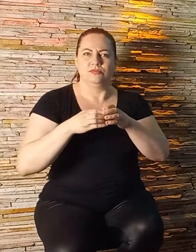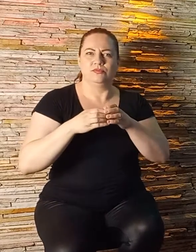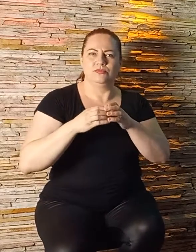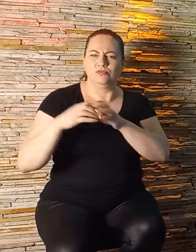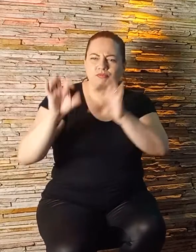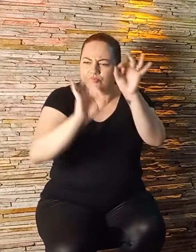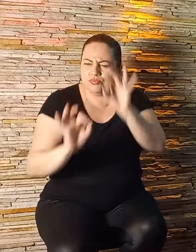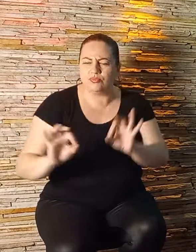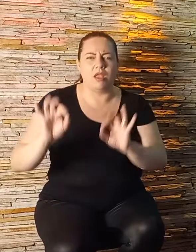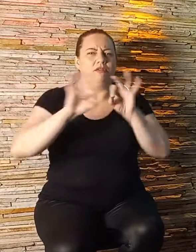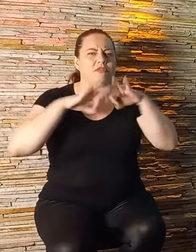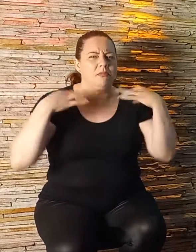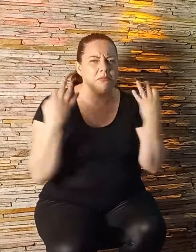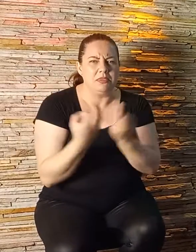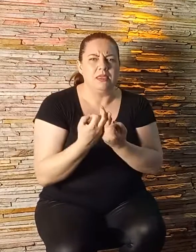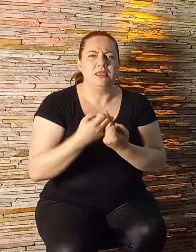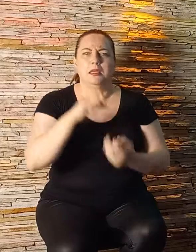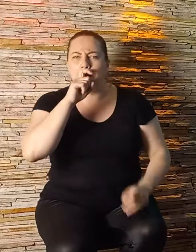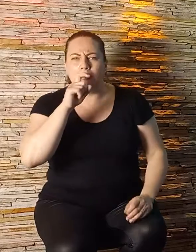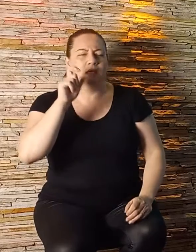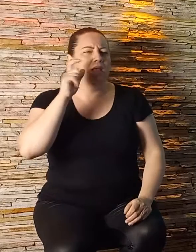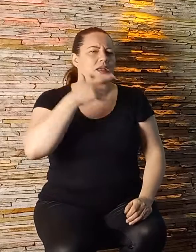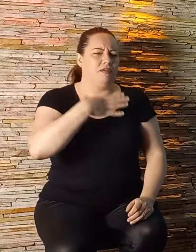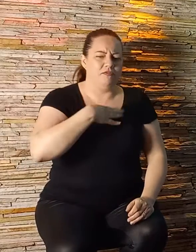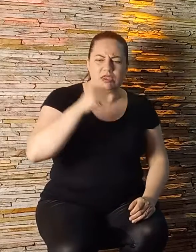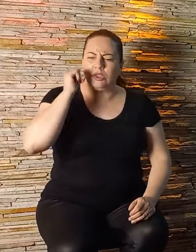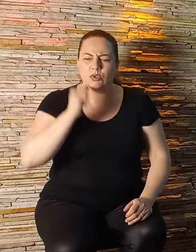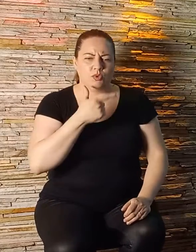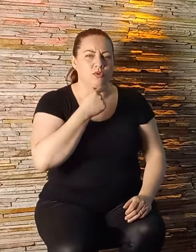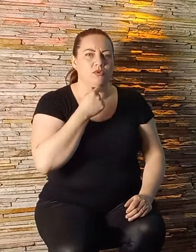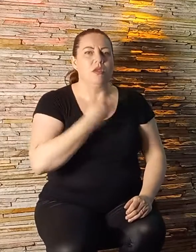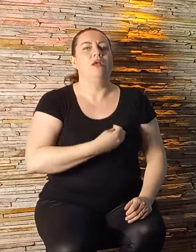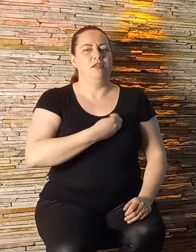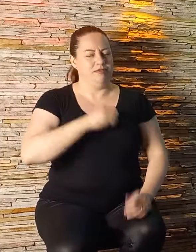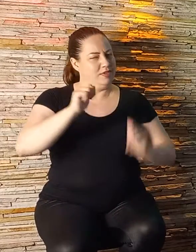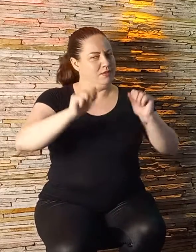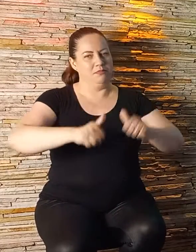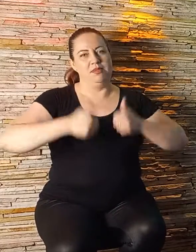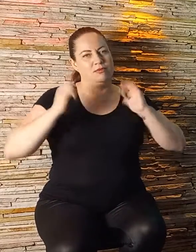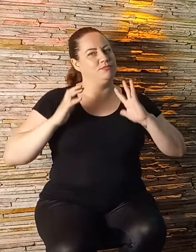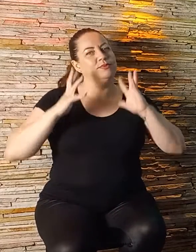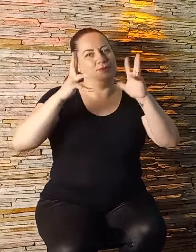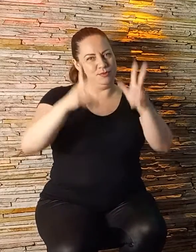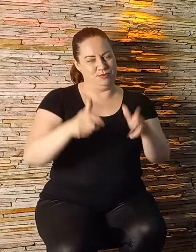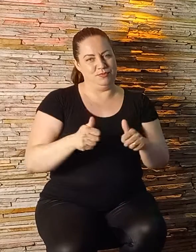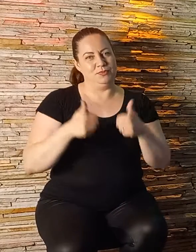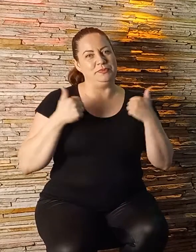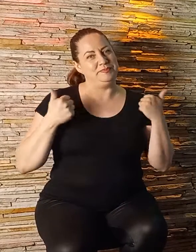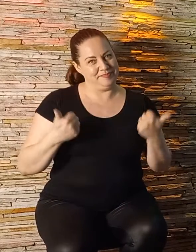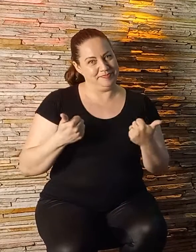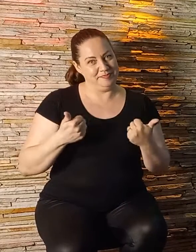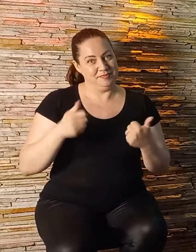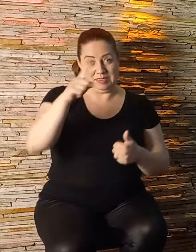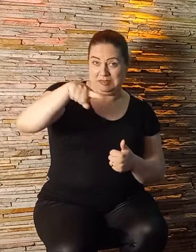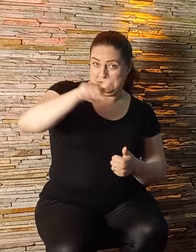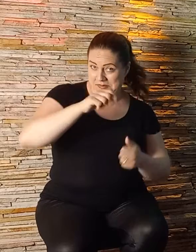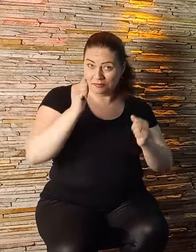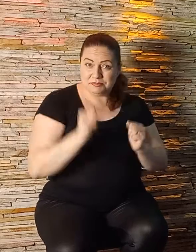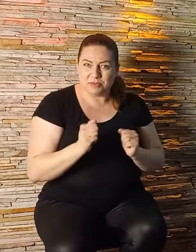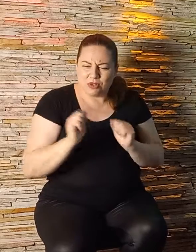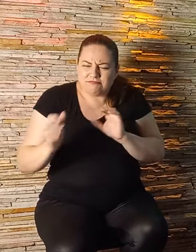tribos da família entre pais e filhos proporcionam uma vida melhor para todo mundo tá então se vocês